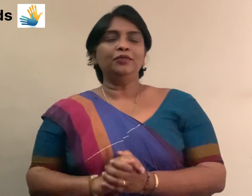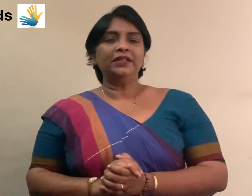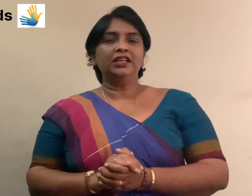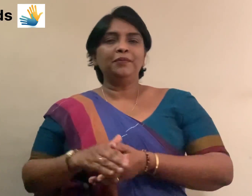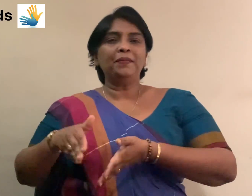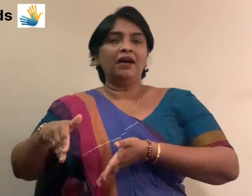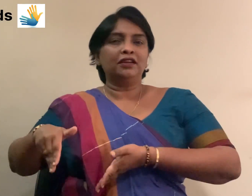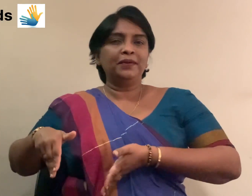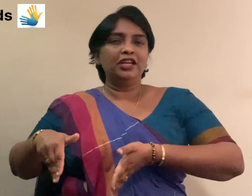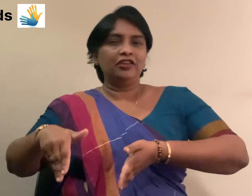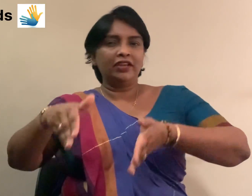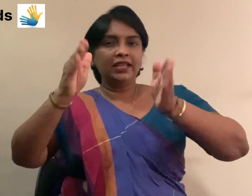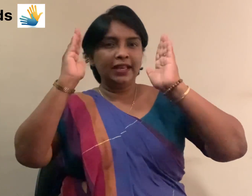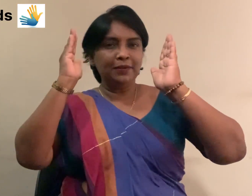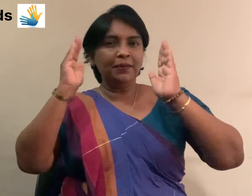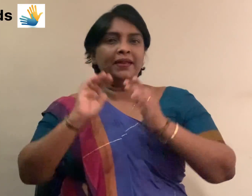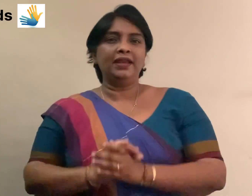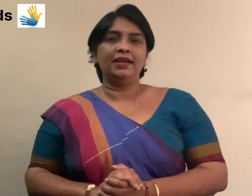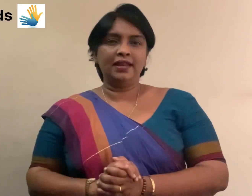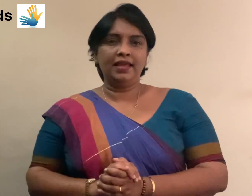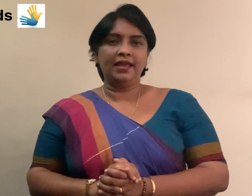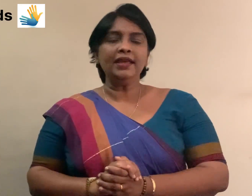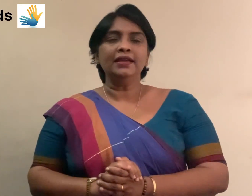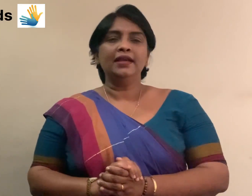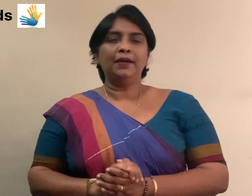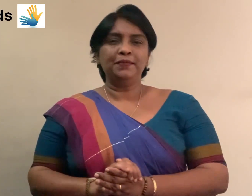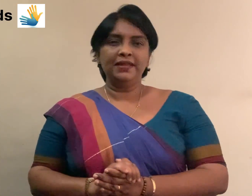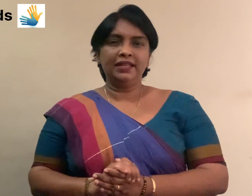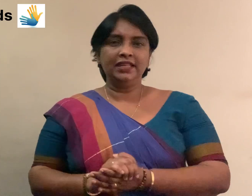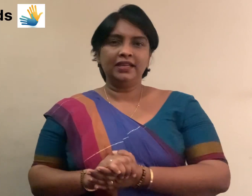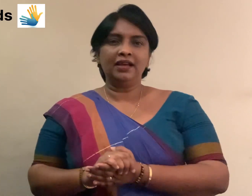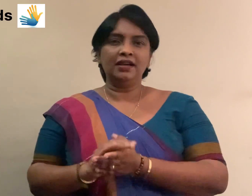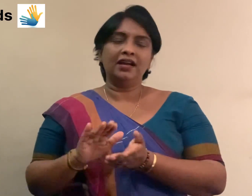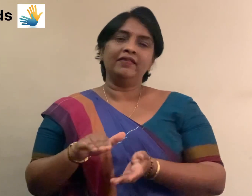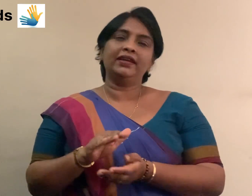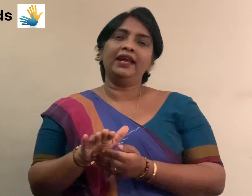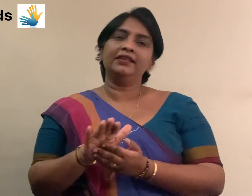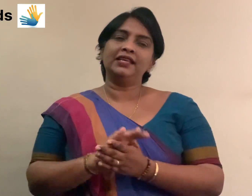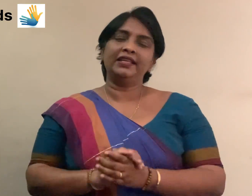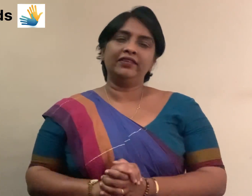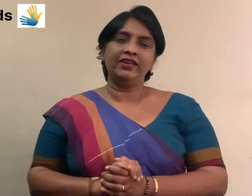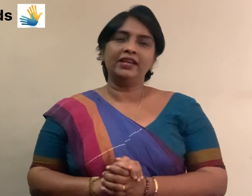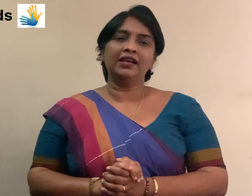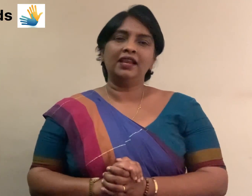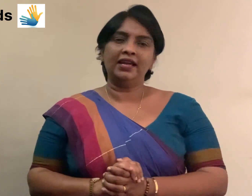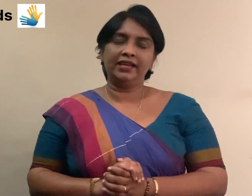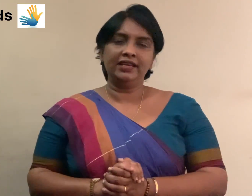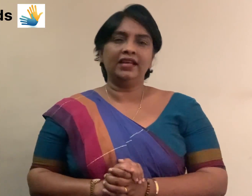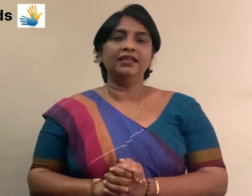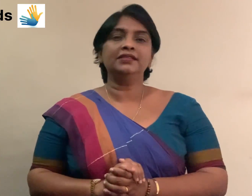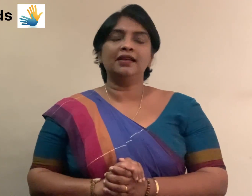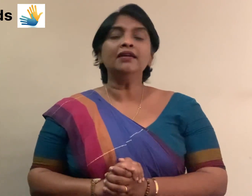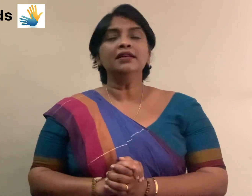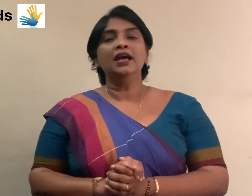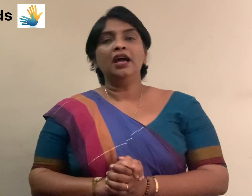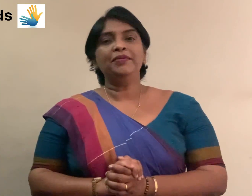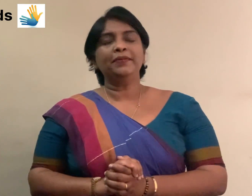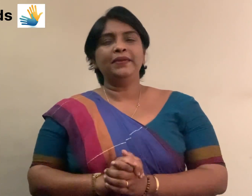මෙතන අපි පාර පෙන්නනවා වගේ කෙලින්ම පෙන්නන්නේ නැහැ. අපි මේකෙදී අර ගංගාවක් හැඩ සහිතව යන ගලායගෙන යන නිසා අපි ඒක පෙන්නන්නේ